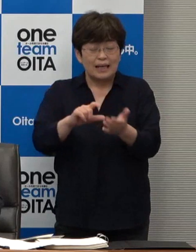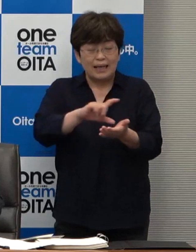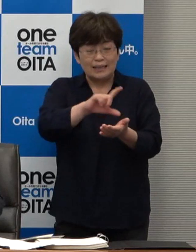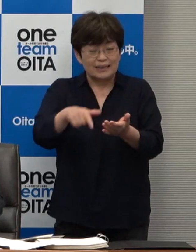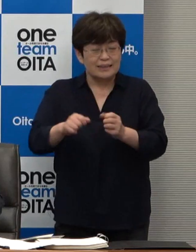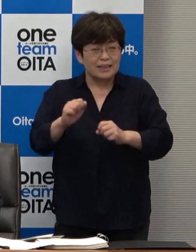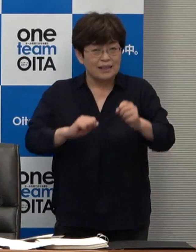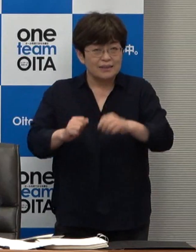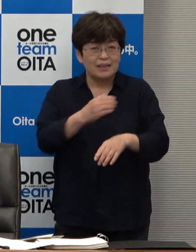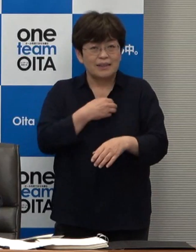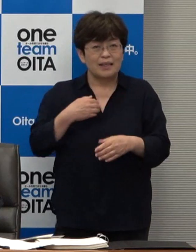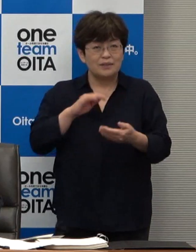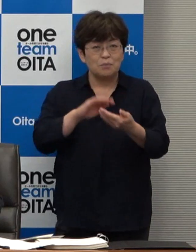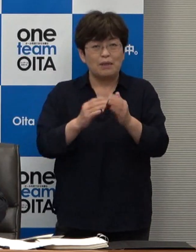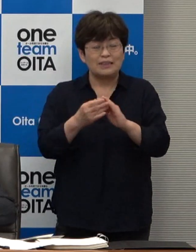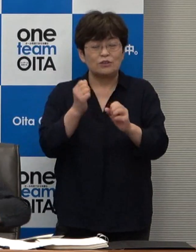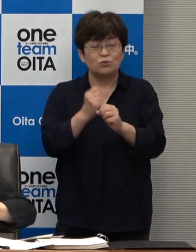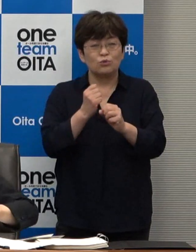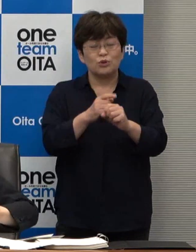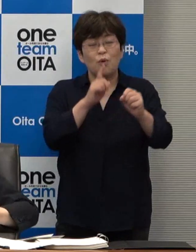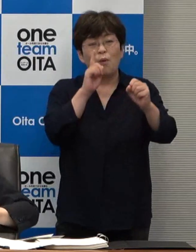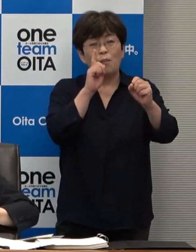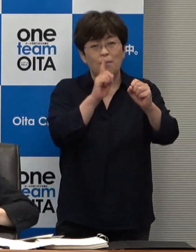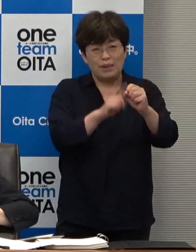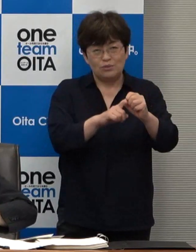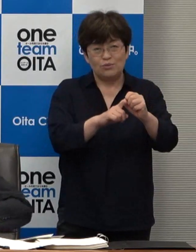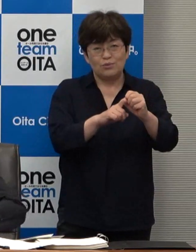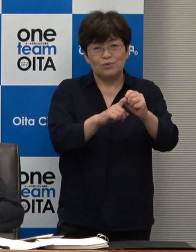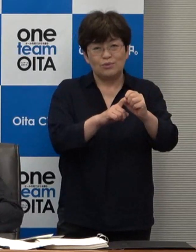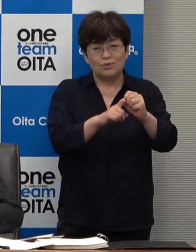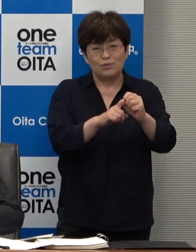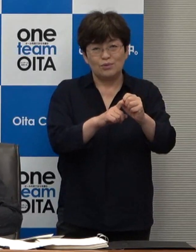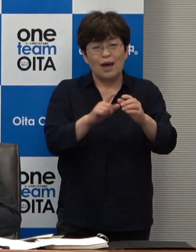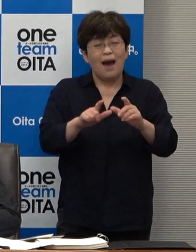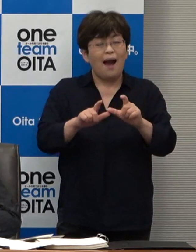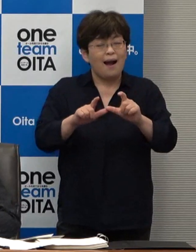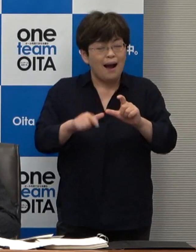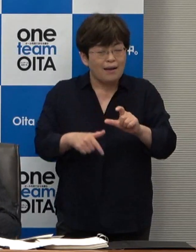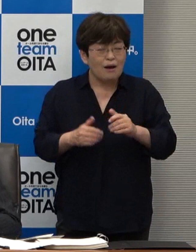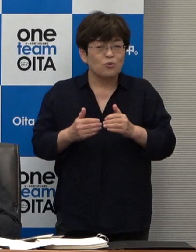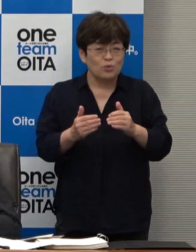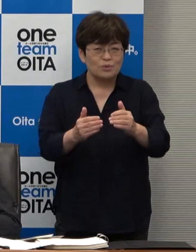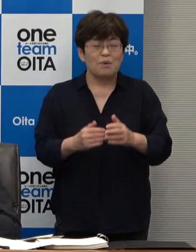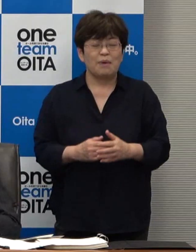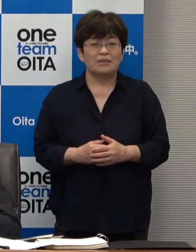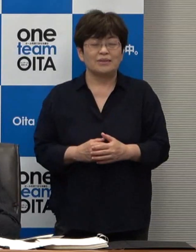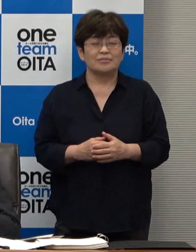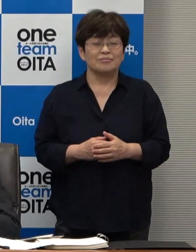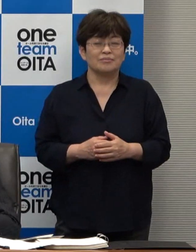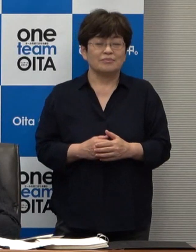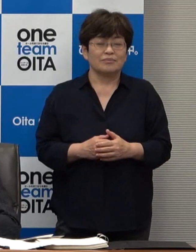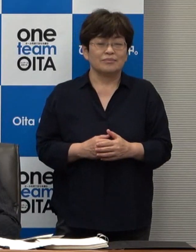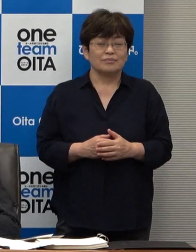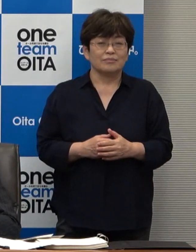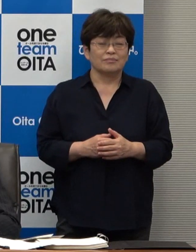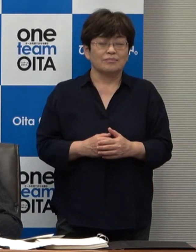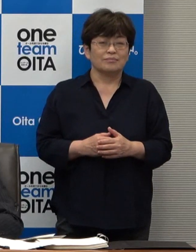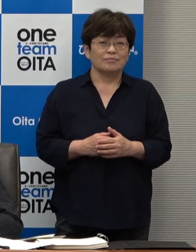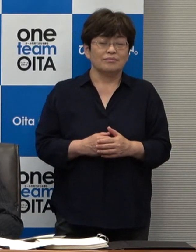まちを目指すとともに、時代に合った行政に向けた改革を進めます。